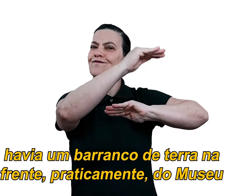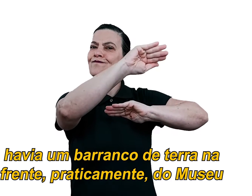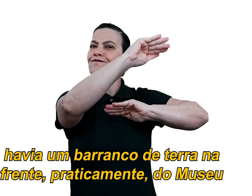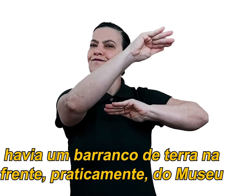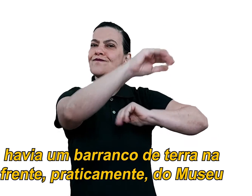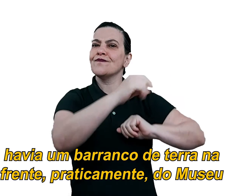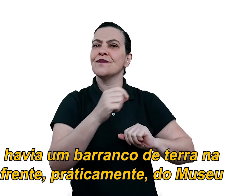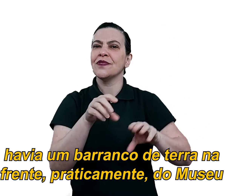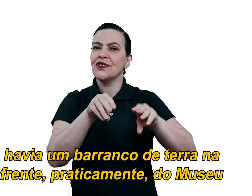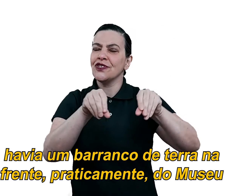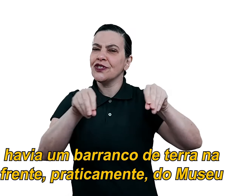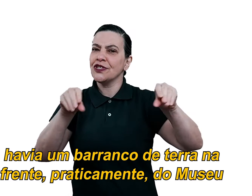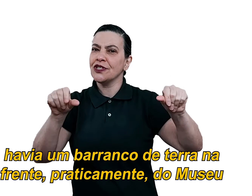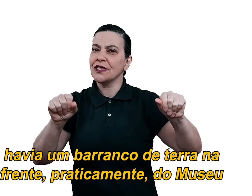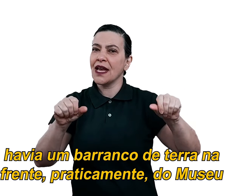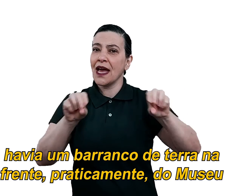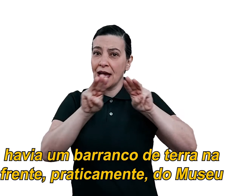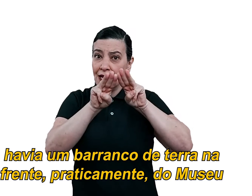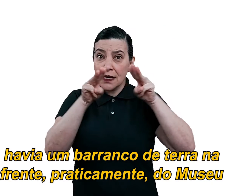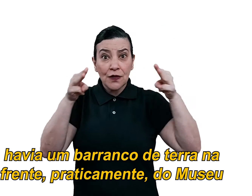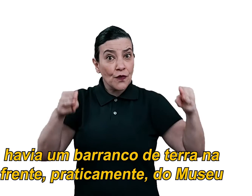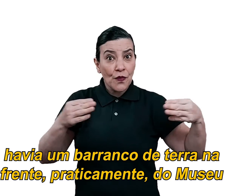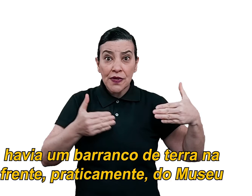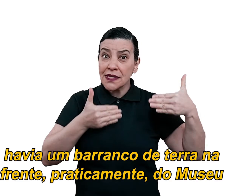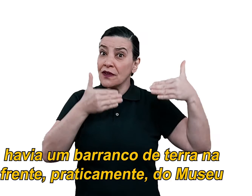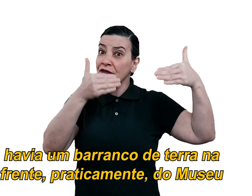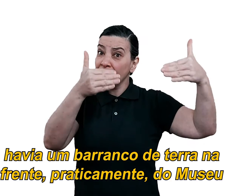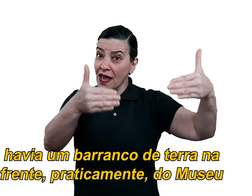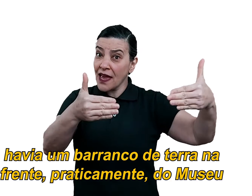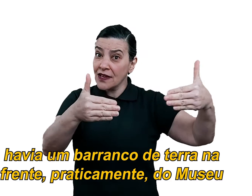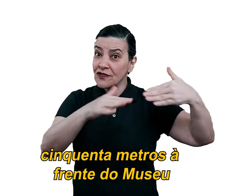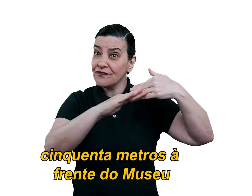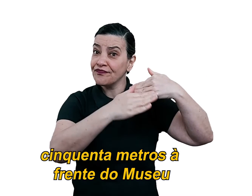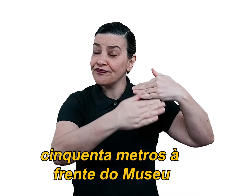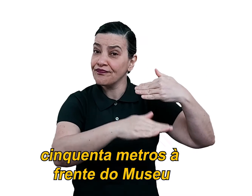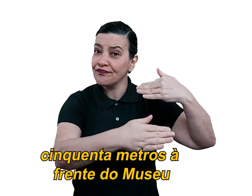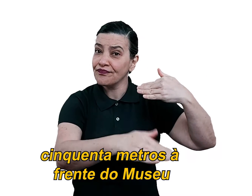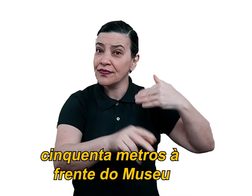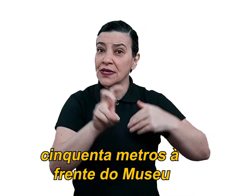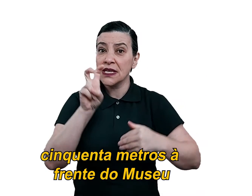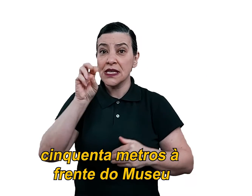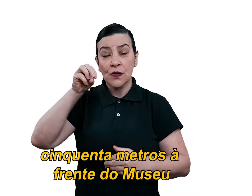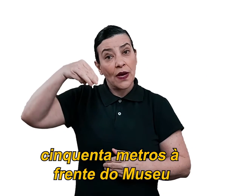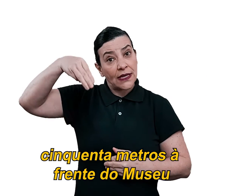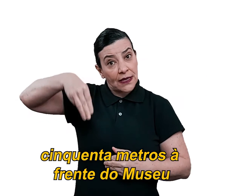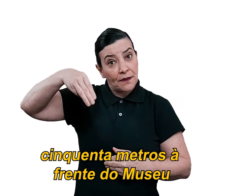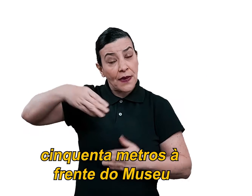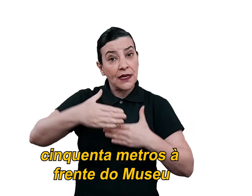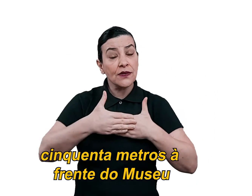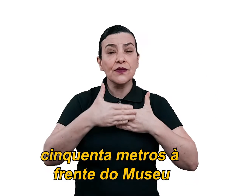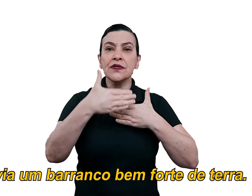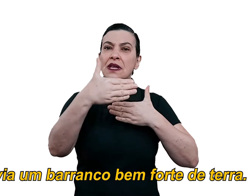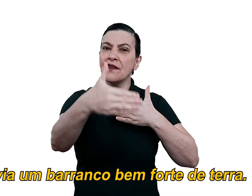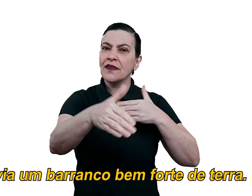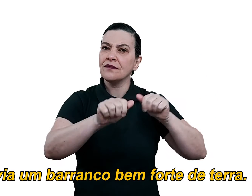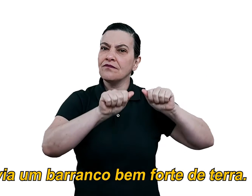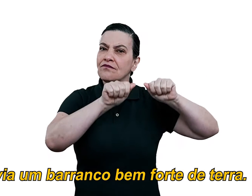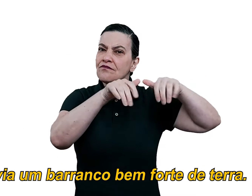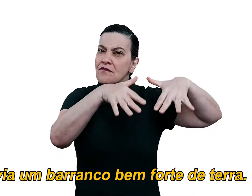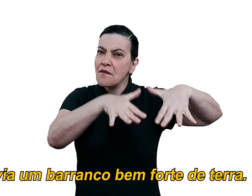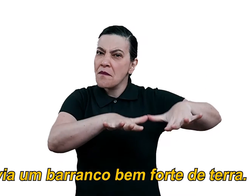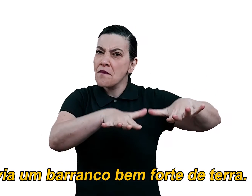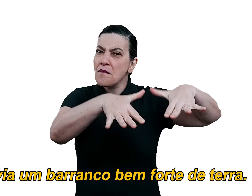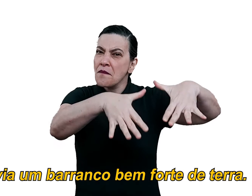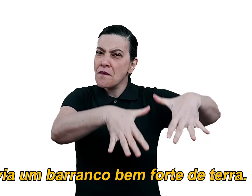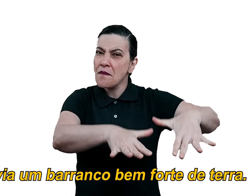um barranco de terra na frente praticamente do museu, assim, 50 metros na frente do museu, um barranco